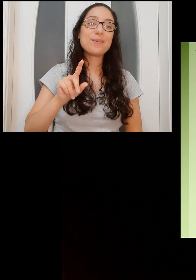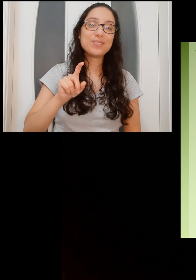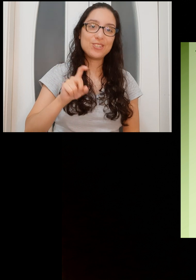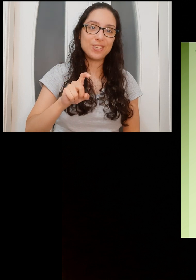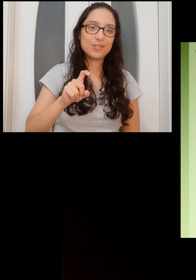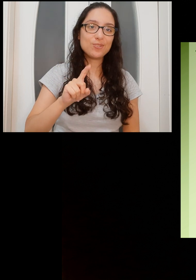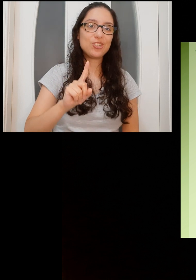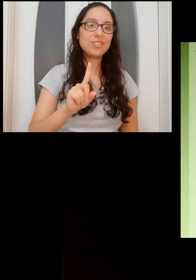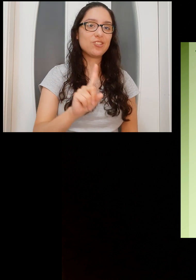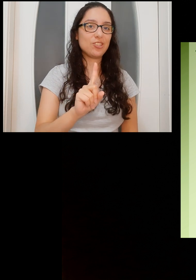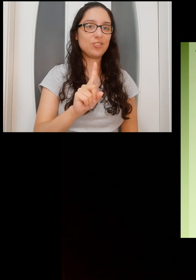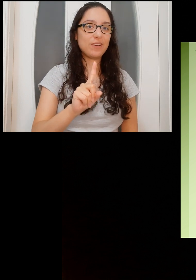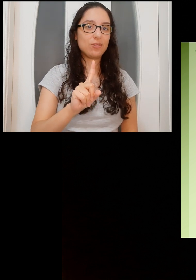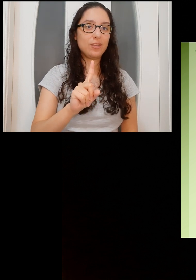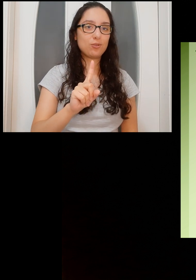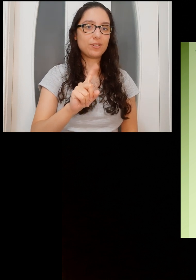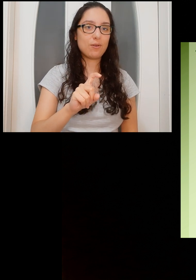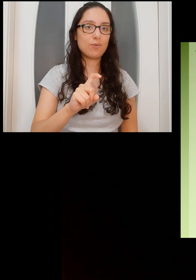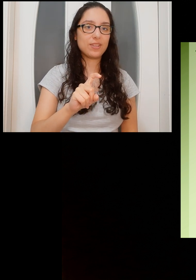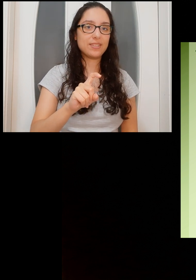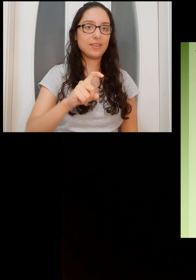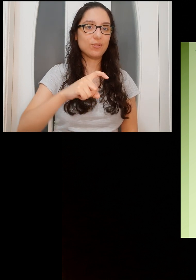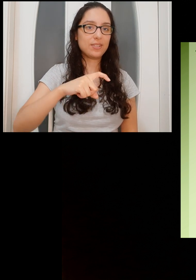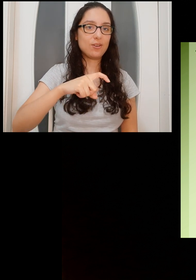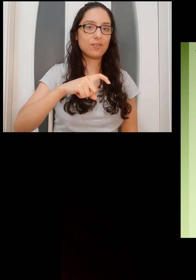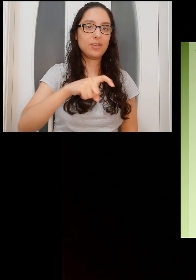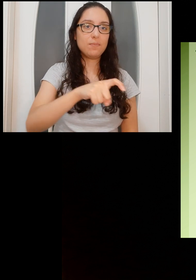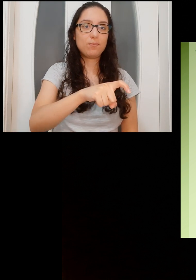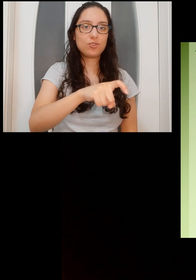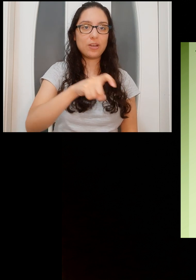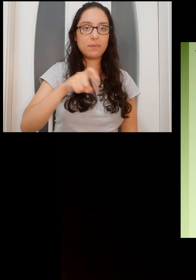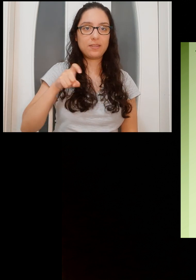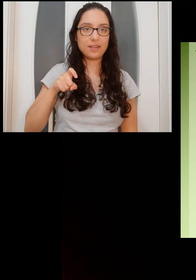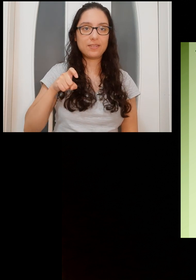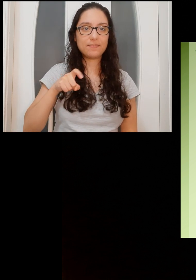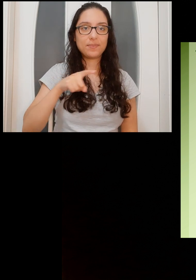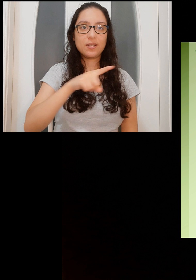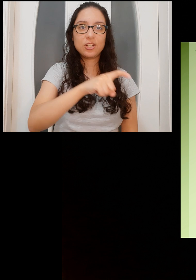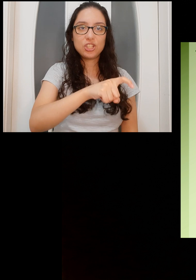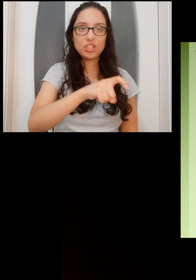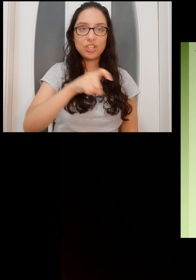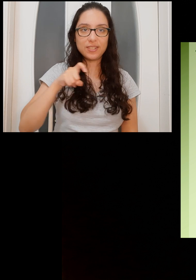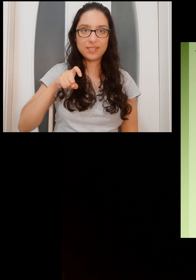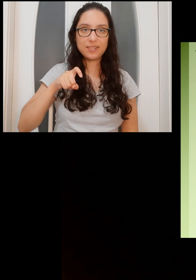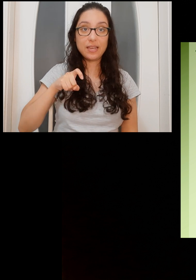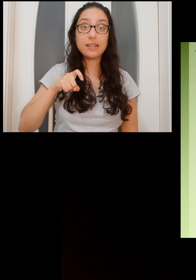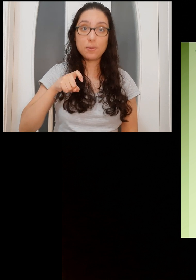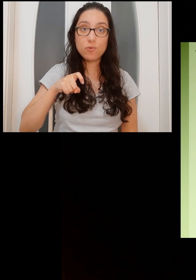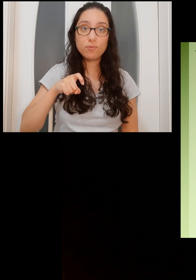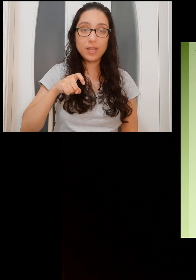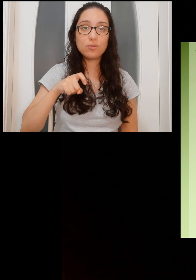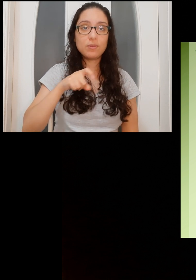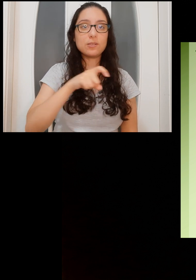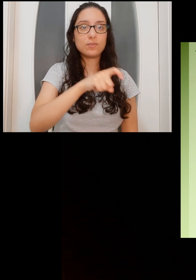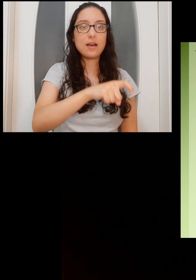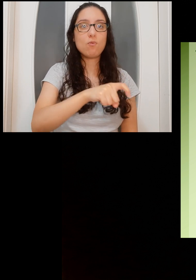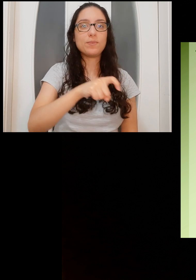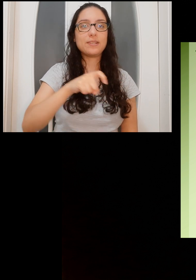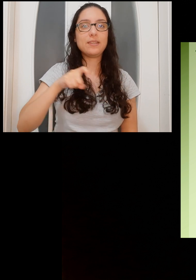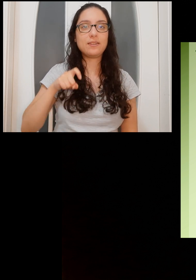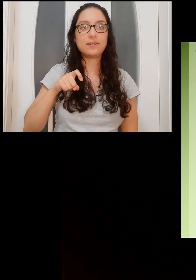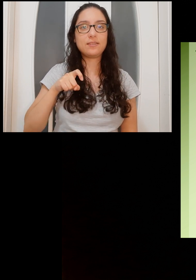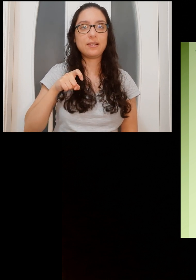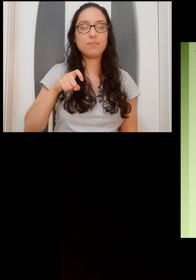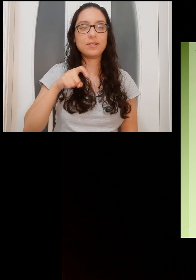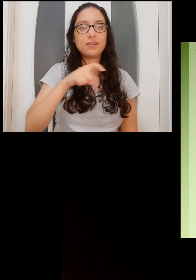E agora o X. O X, gente, a gente vai entortar um pouquinho esse dedo assim, ó, e puxar pra trás. X. Ele tem movimento mesmo, tá?